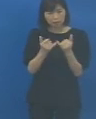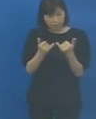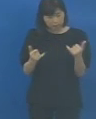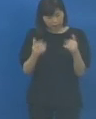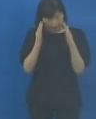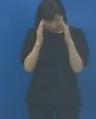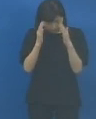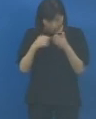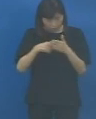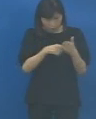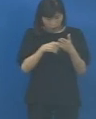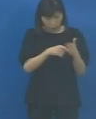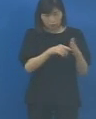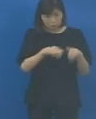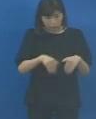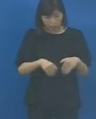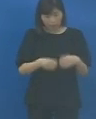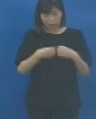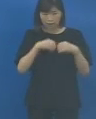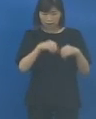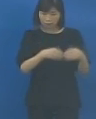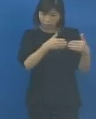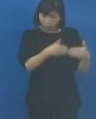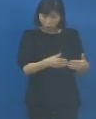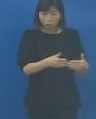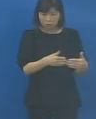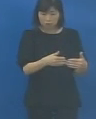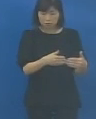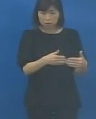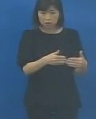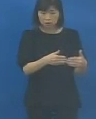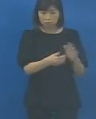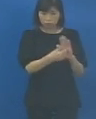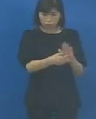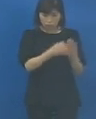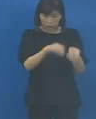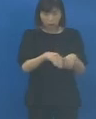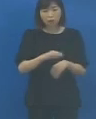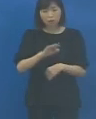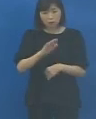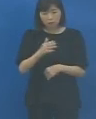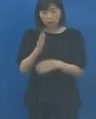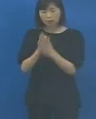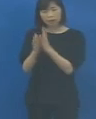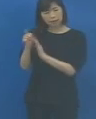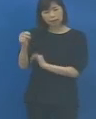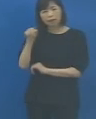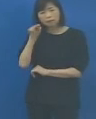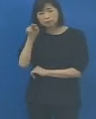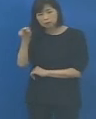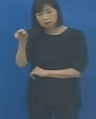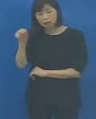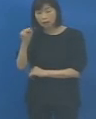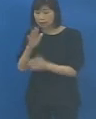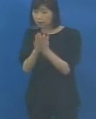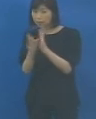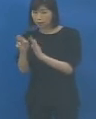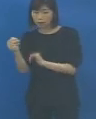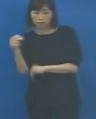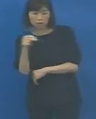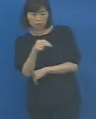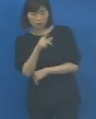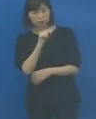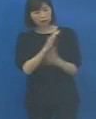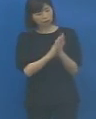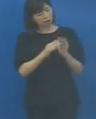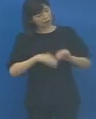抑え込む方式間違ってないと思います。ただ県外から見るとですね、どうしても鳥取はコロナが少ないところ、安全なところという意識があって、この夏休みお盆